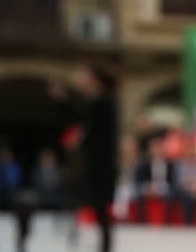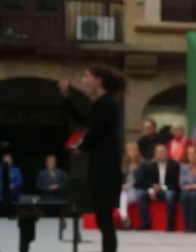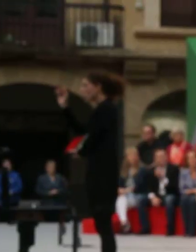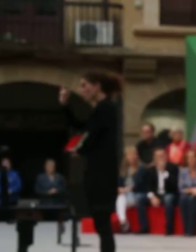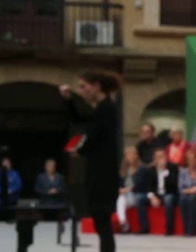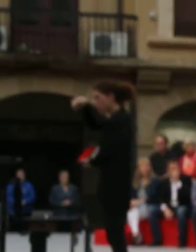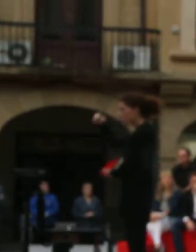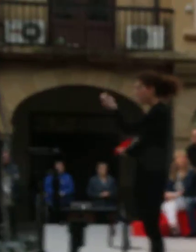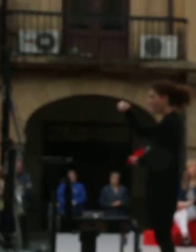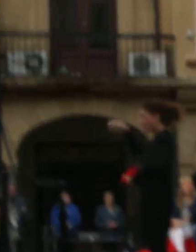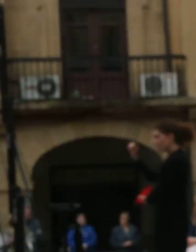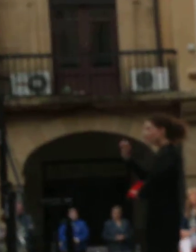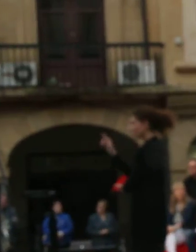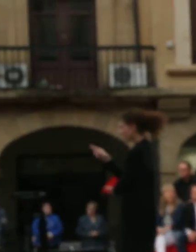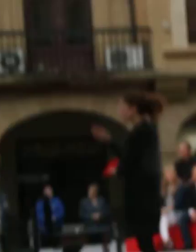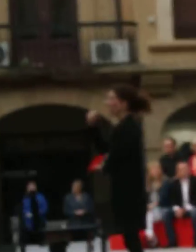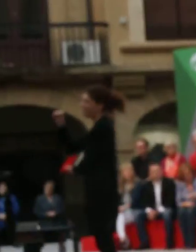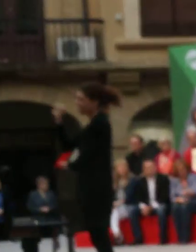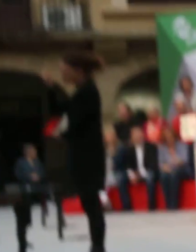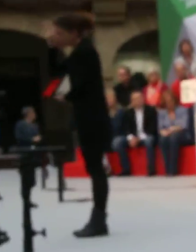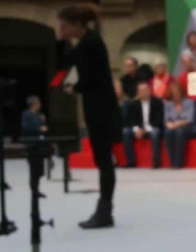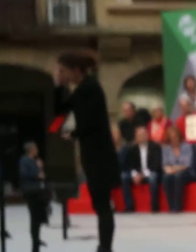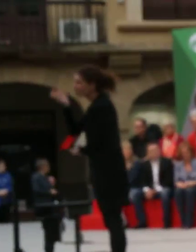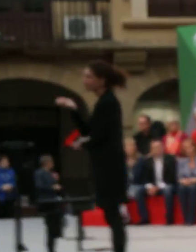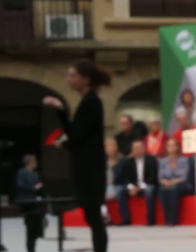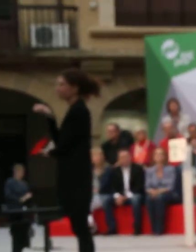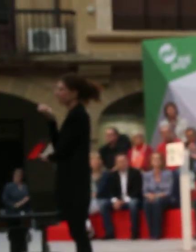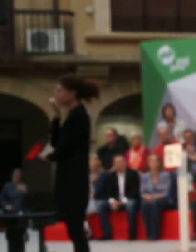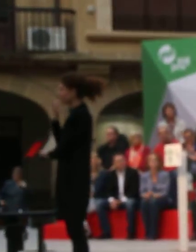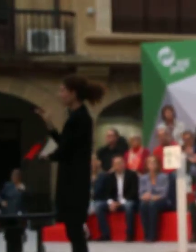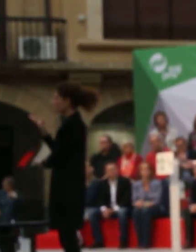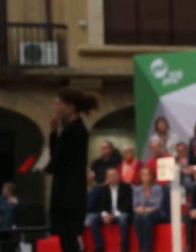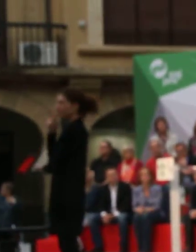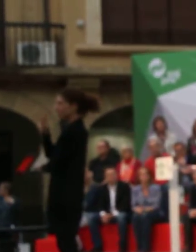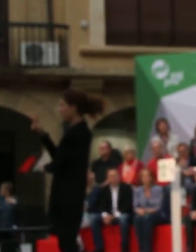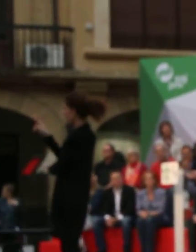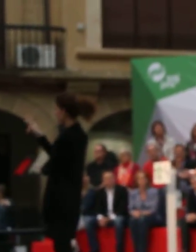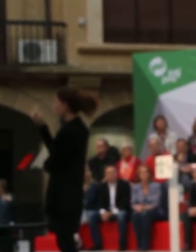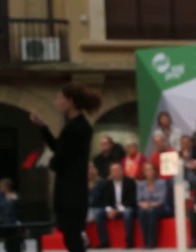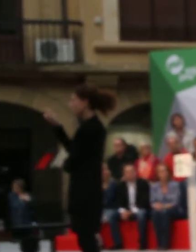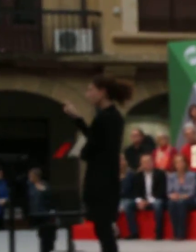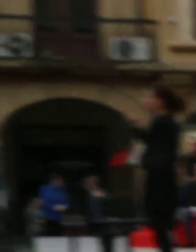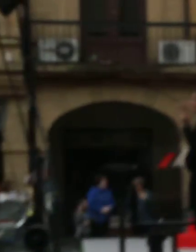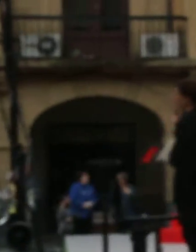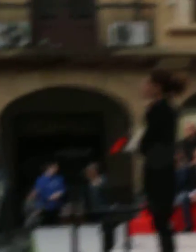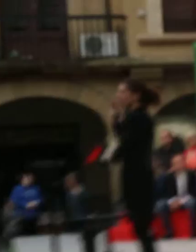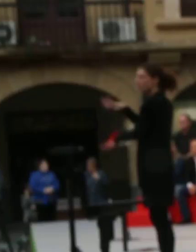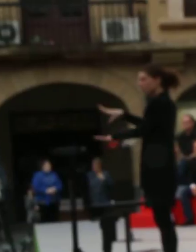moduko pertsonak, lehendakaria bera, kompromiso du pertsonok, balore du